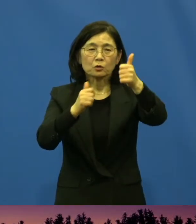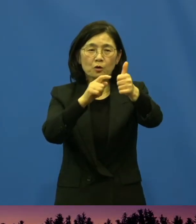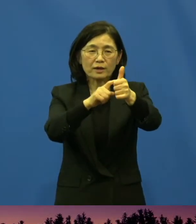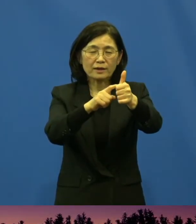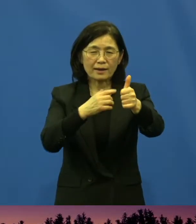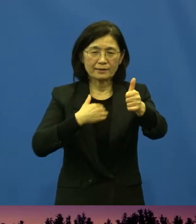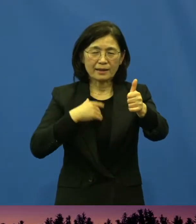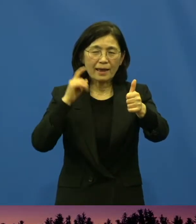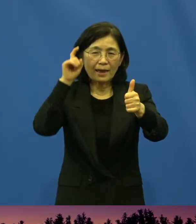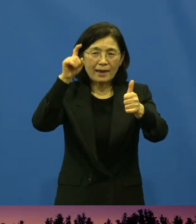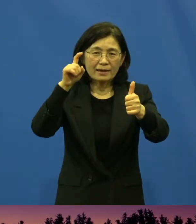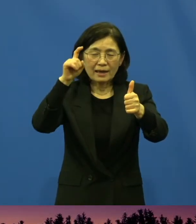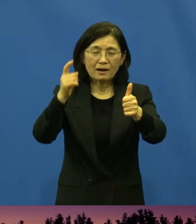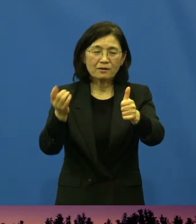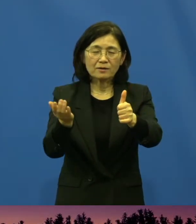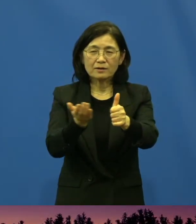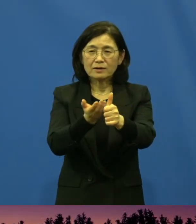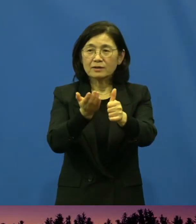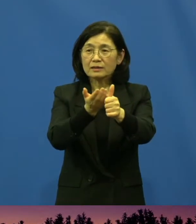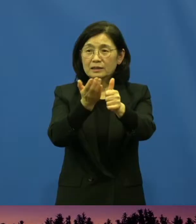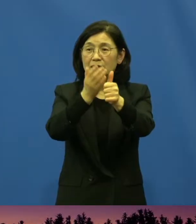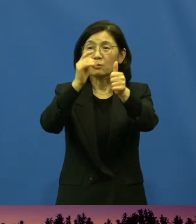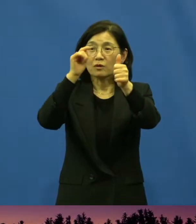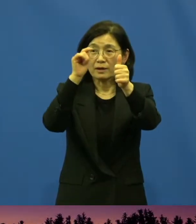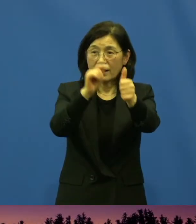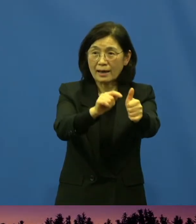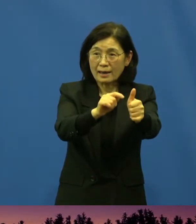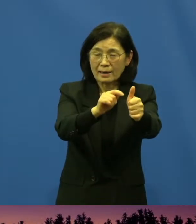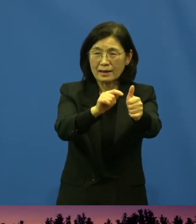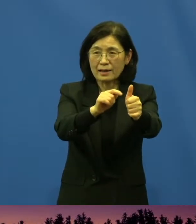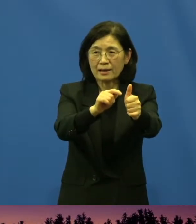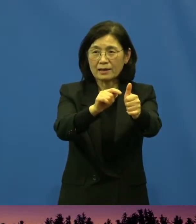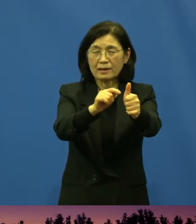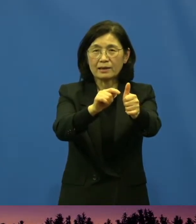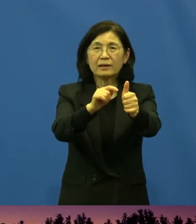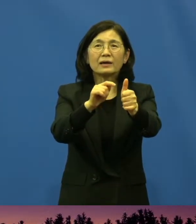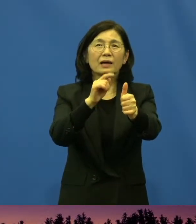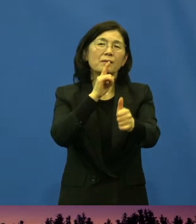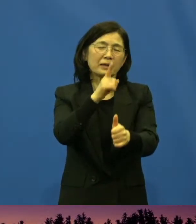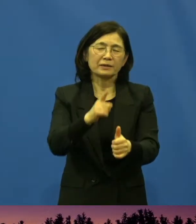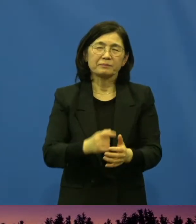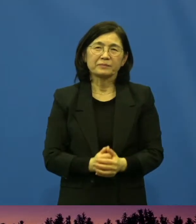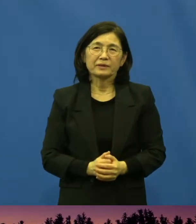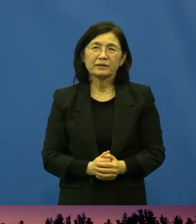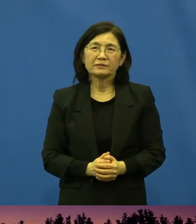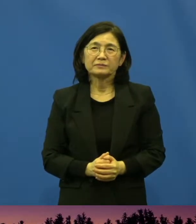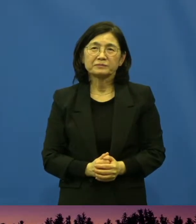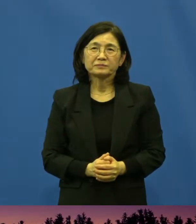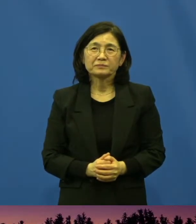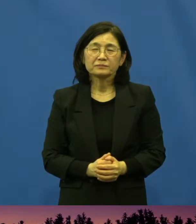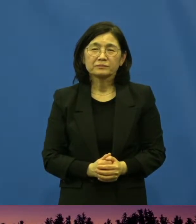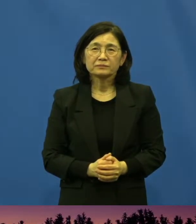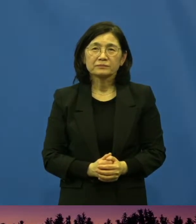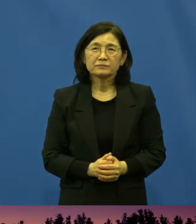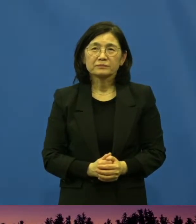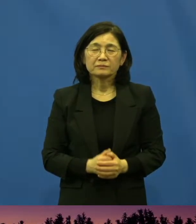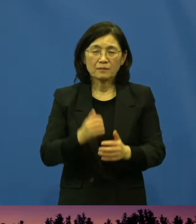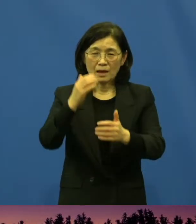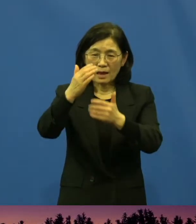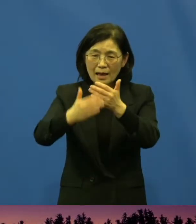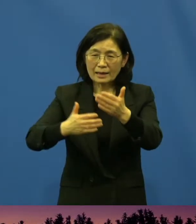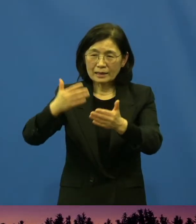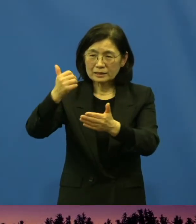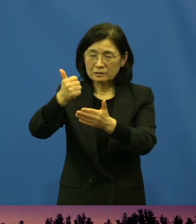성장한 그리스도인들에게 하나님의 나라를 맡기는 일들. 근데 문제는 뭐죠? 하나님이